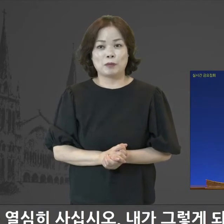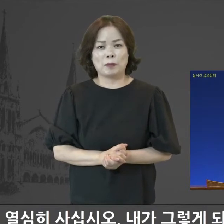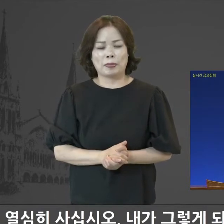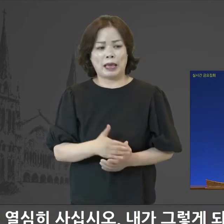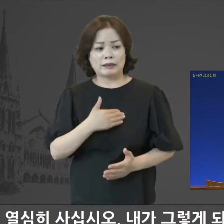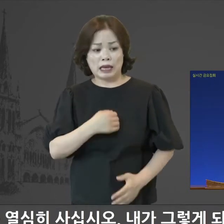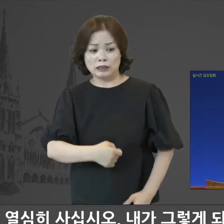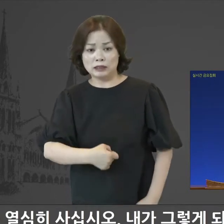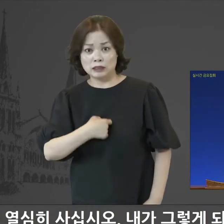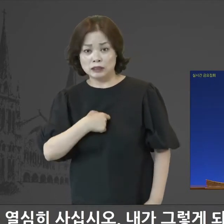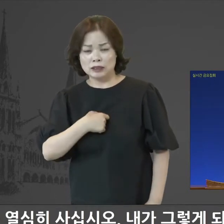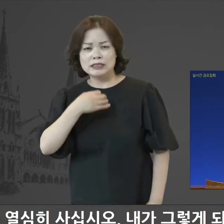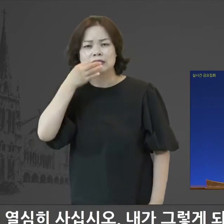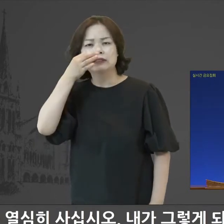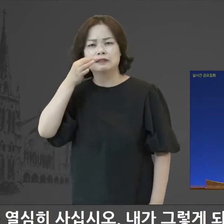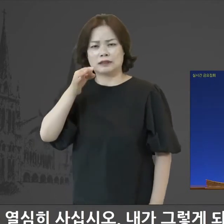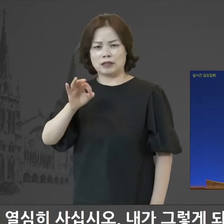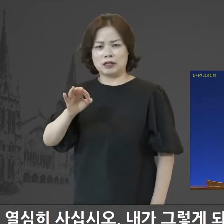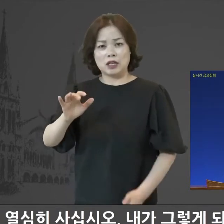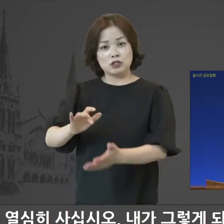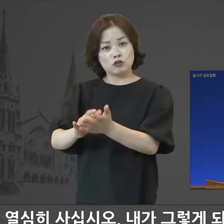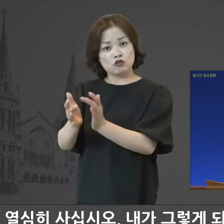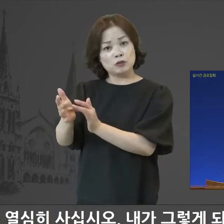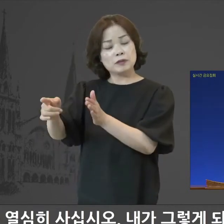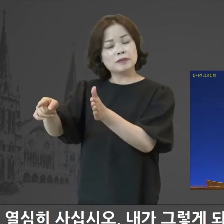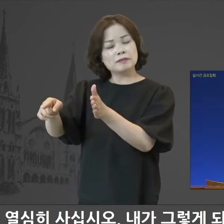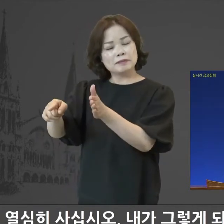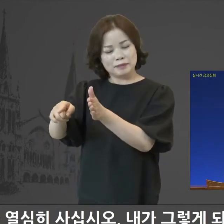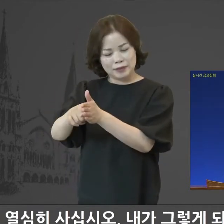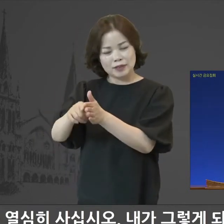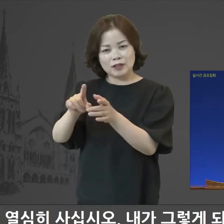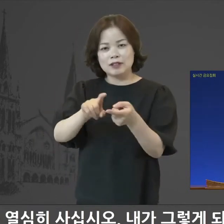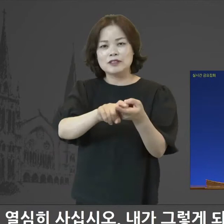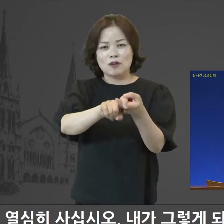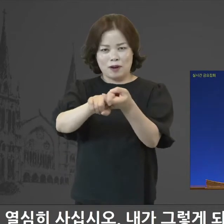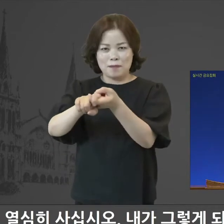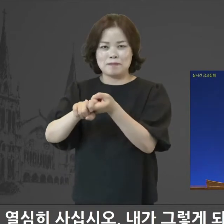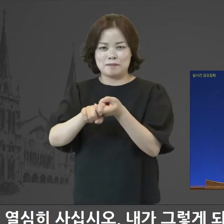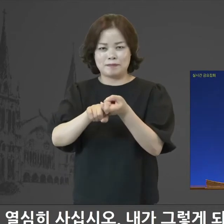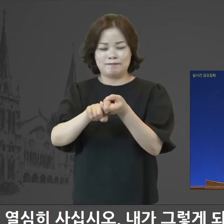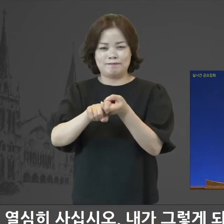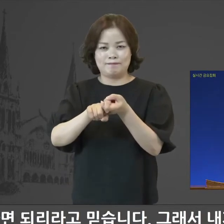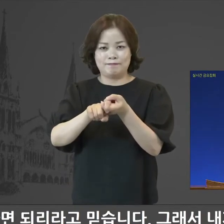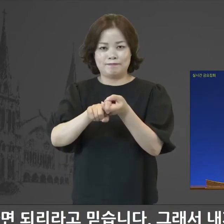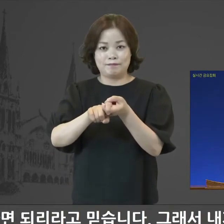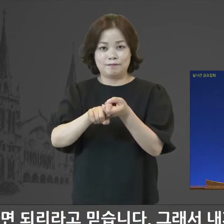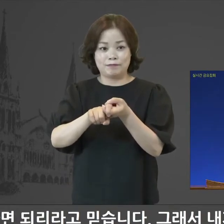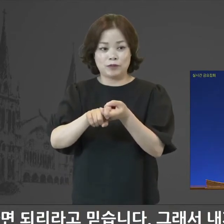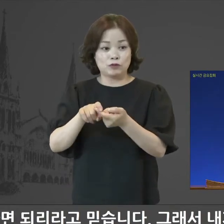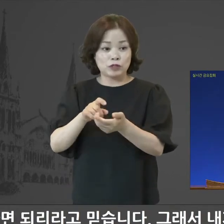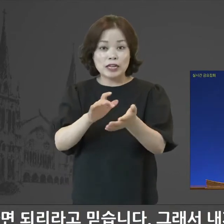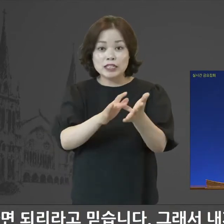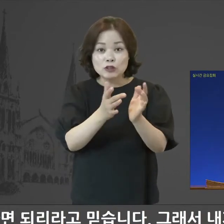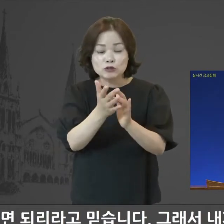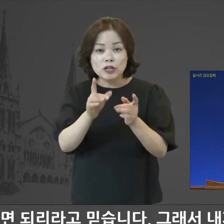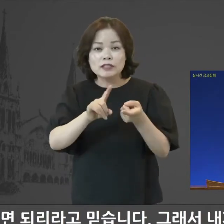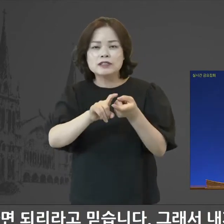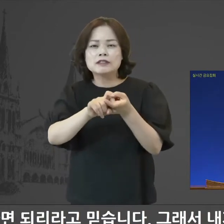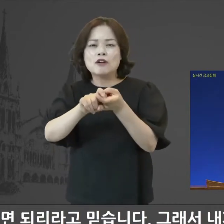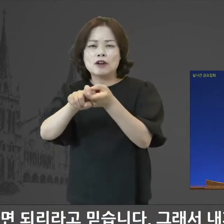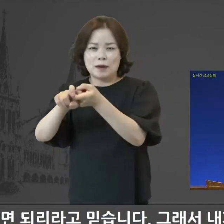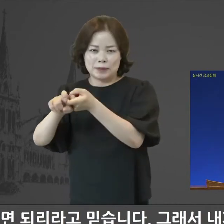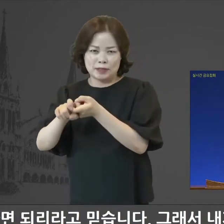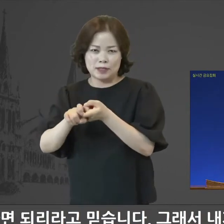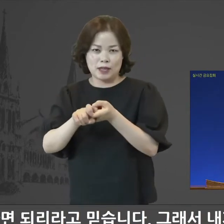내가 의롭다 칭함을 받은 거, 예수님을 믿은 겁니다. 예수님과 연합이 된 거죠. 정말 여러분, 우리가 예수님과 연합이